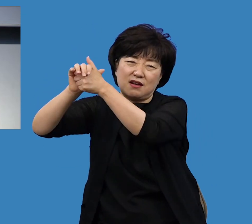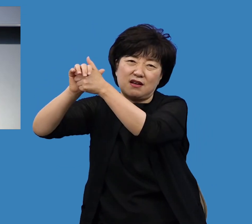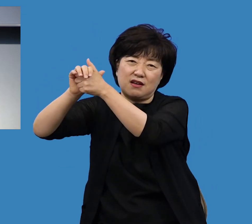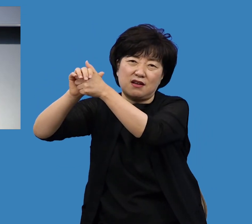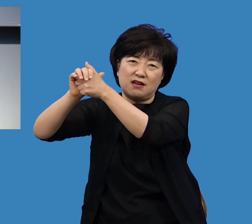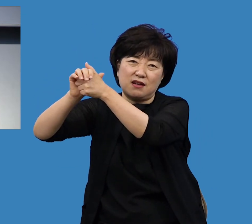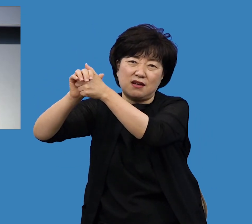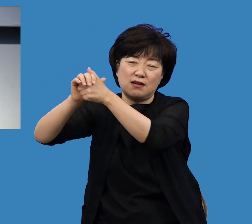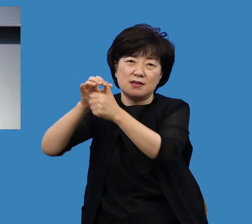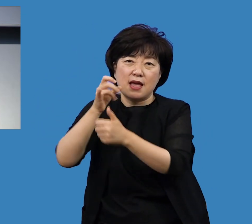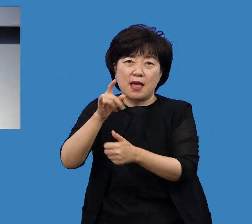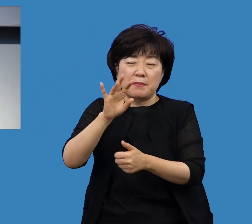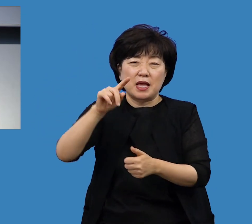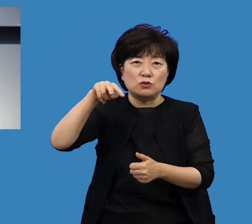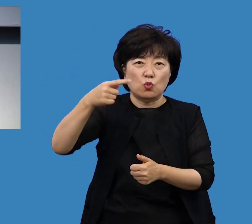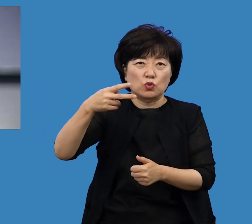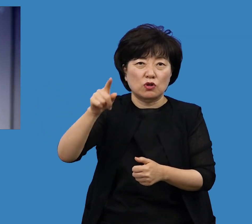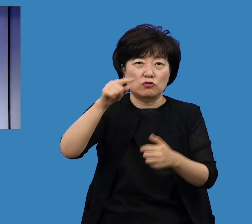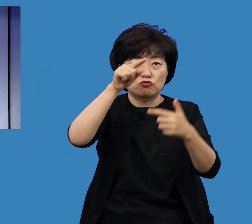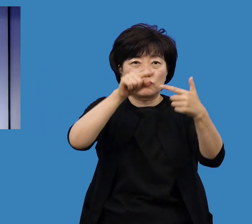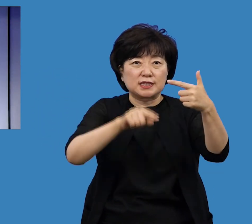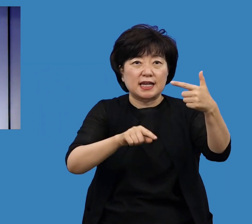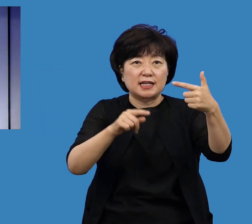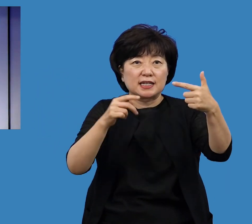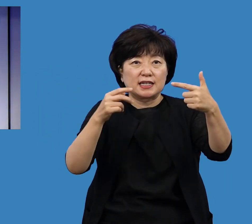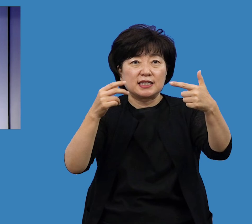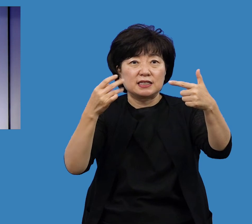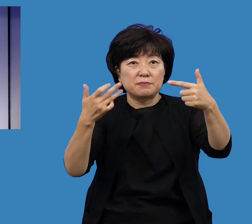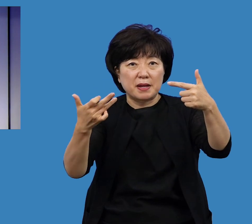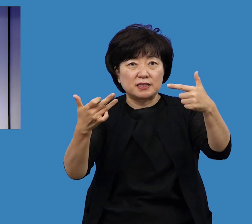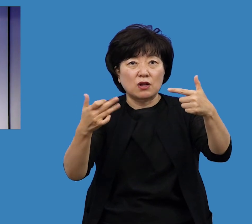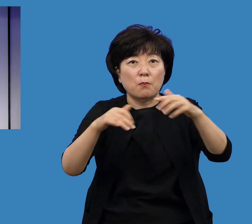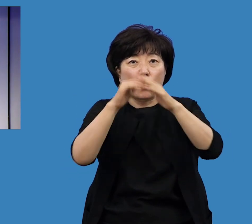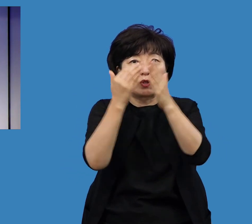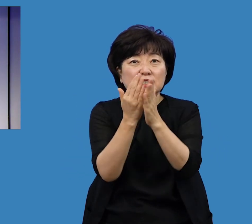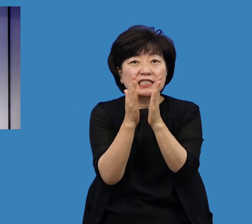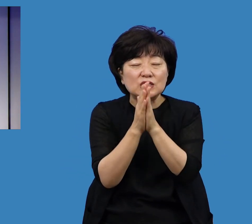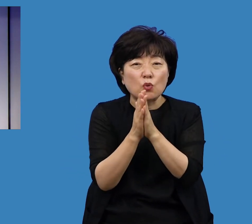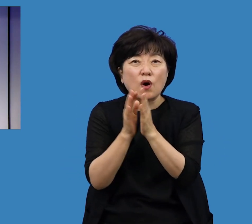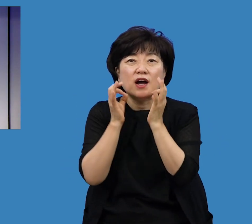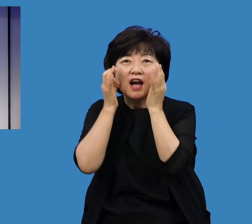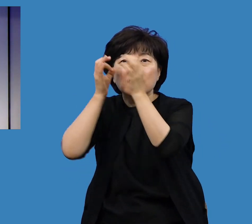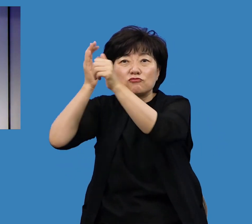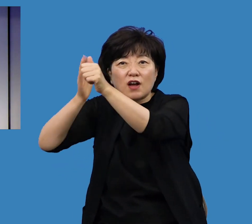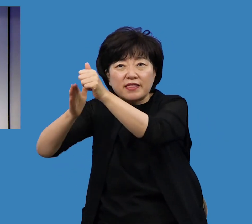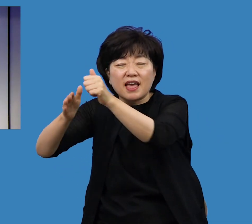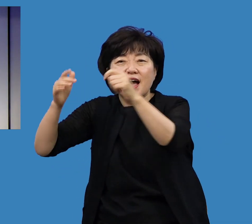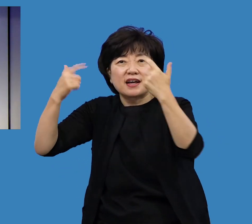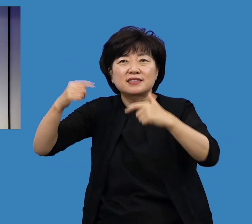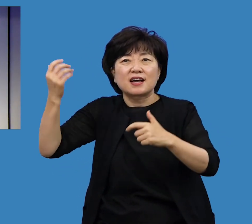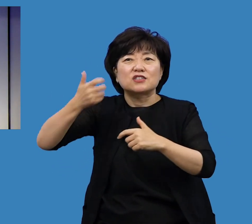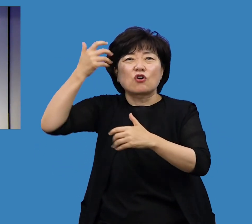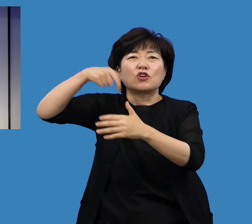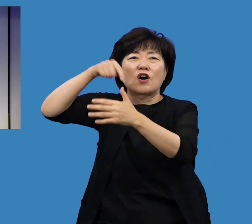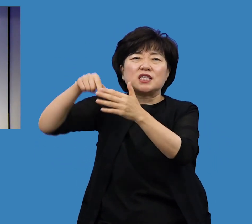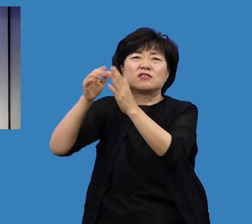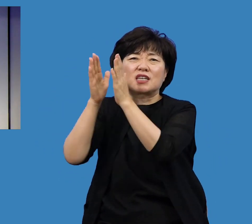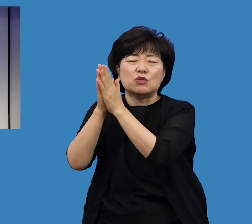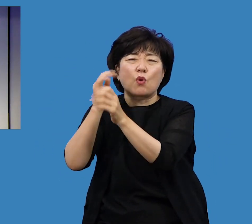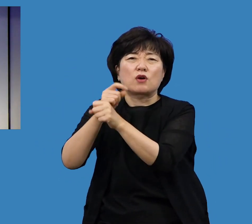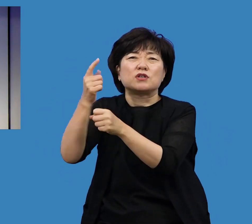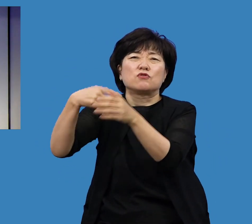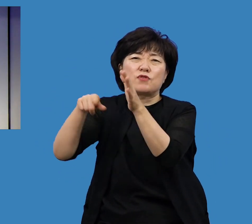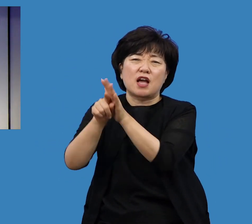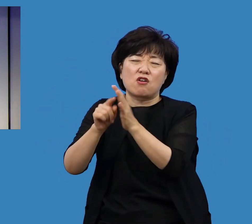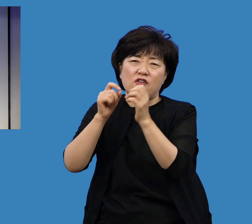자, 에베소 6장 18절입니다. 시작. 모든 기도와 간구를 하되 항상 성령 안에서 기도하고 이를 위하여 깨어